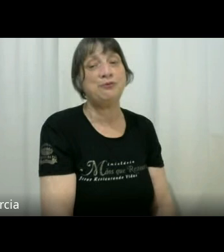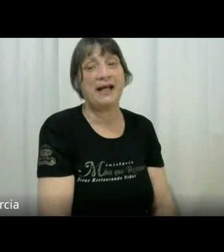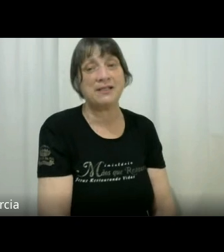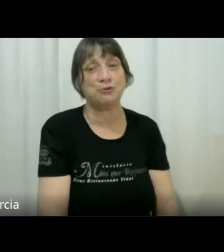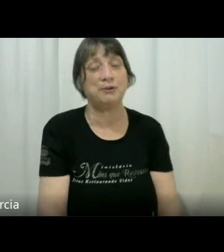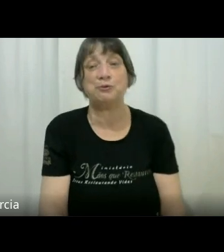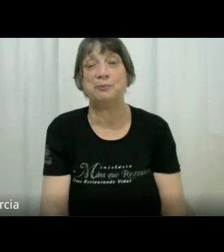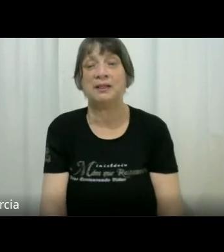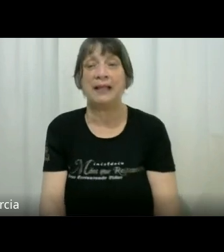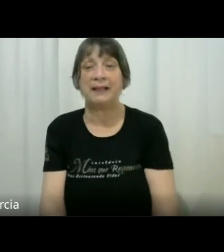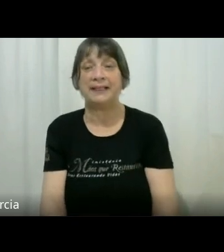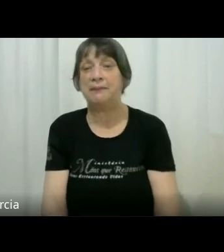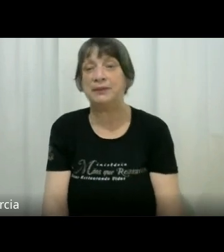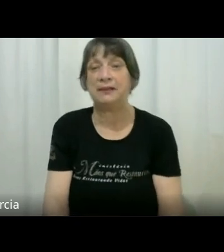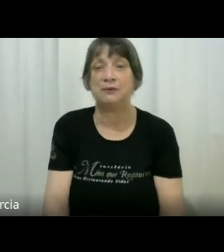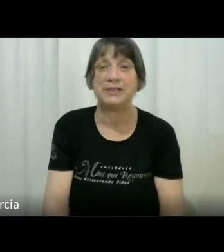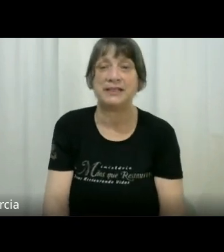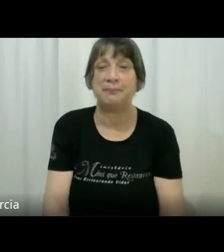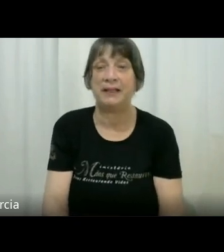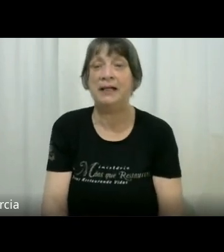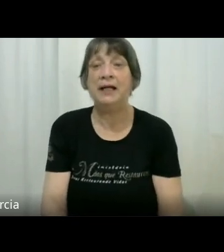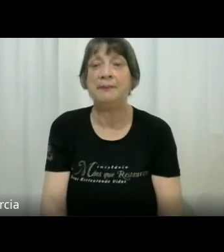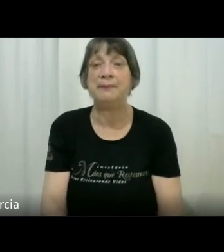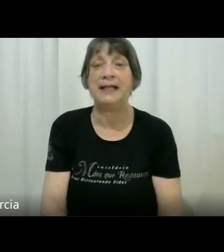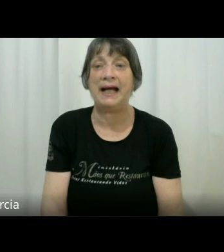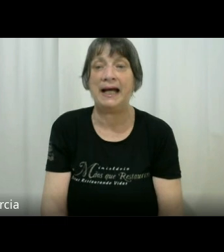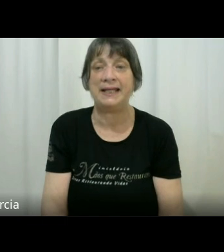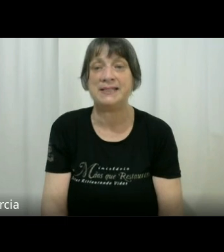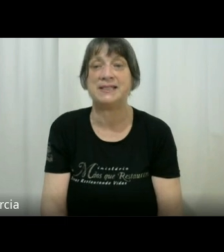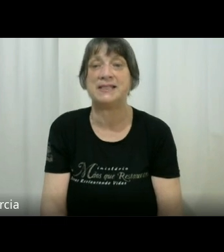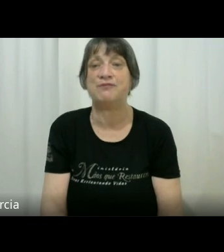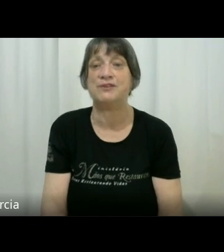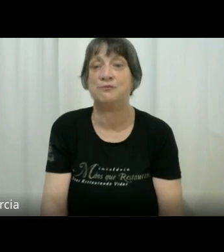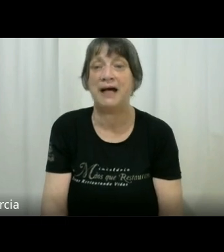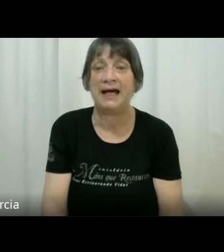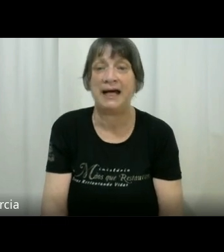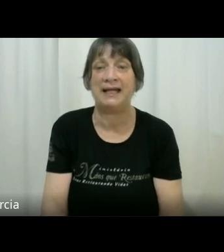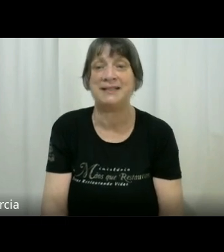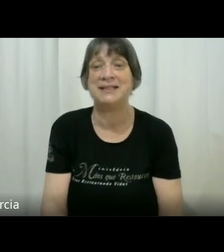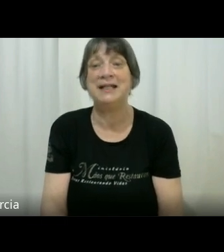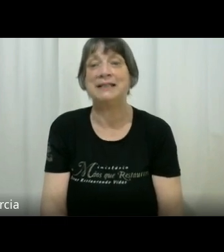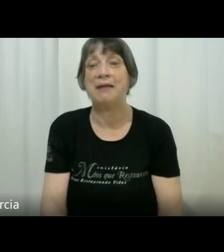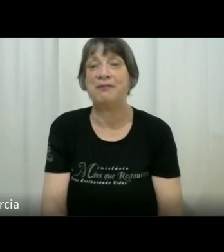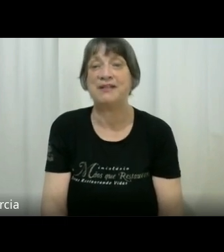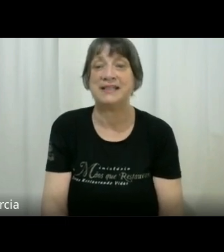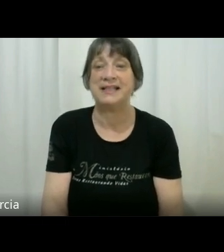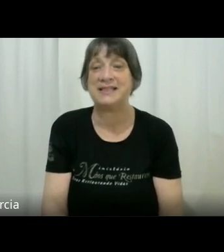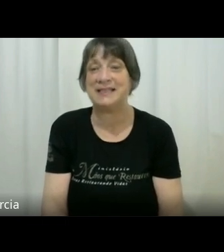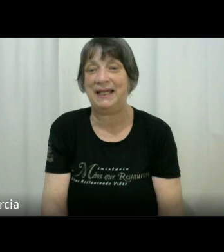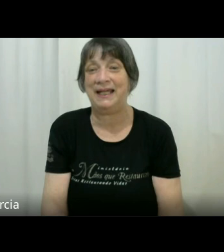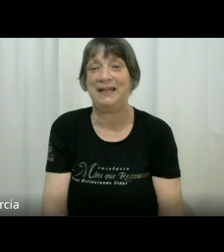muito fácil, o YouTube dá para criar muita coisa, dá para ampliar esses visuais, dá para